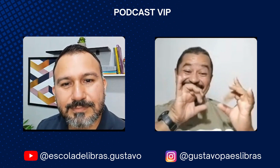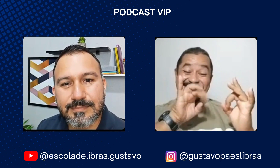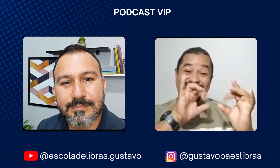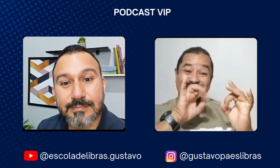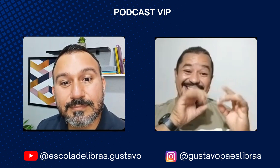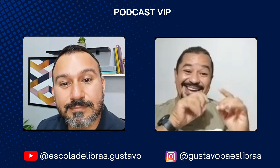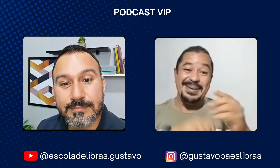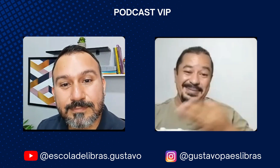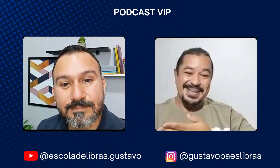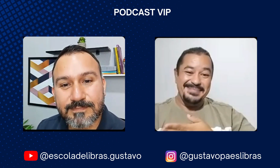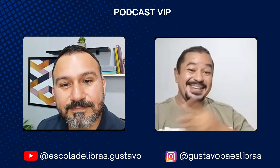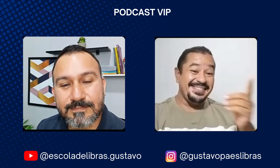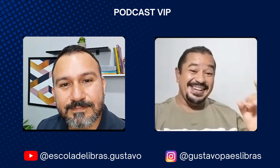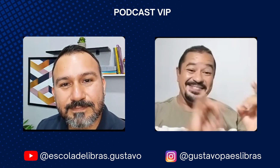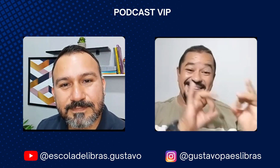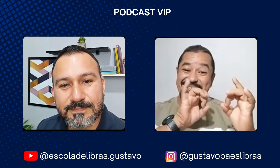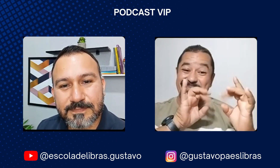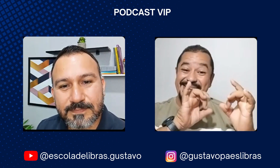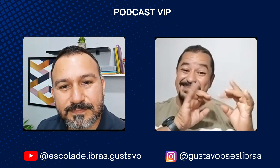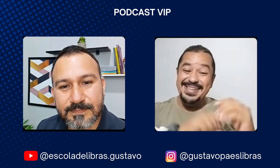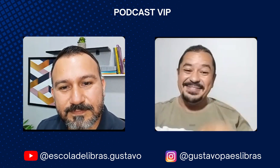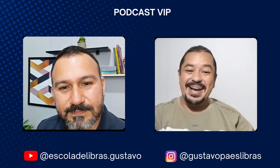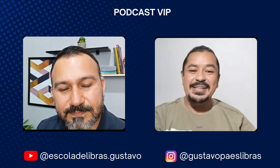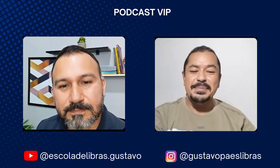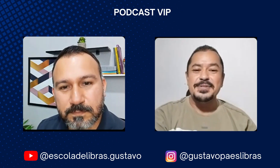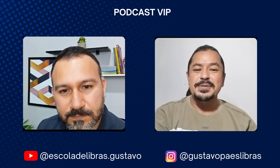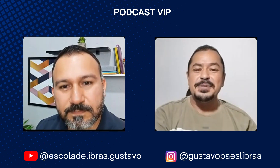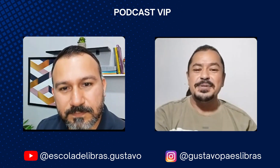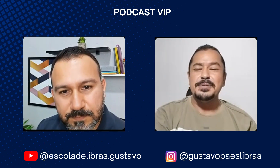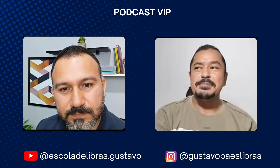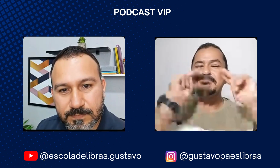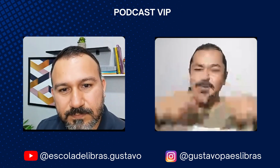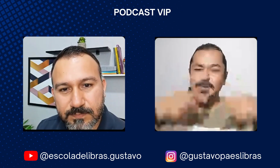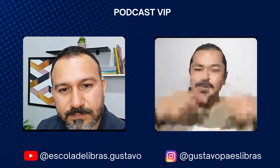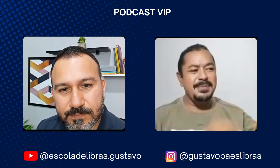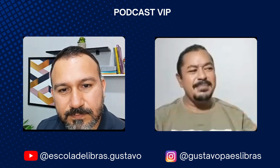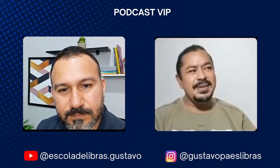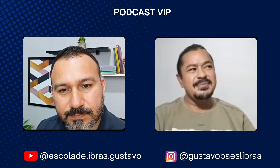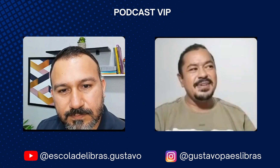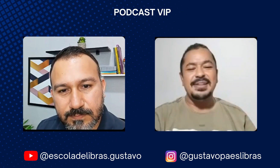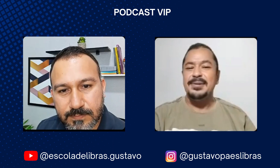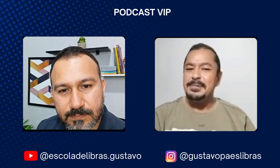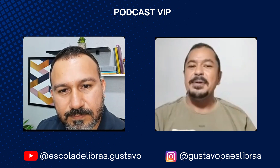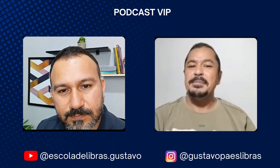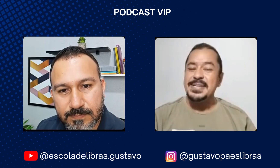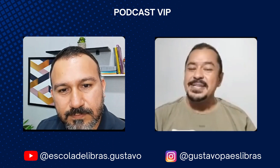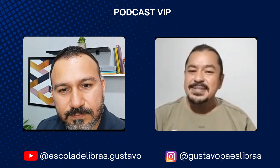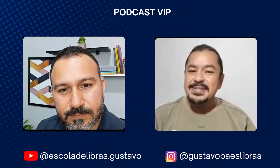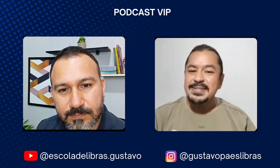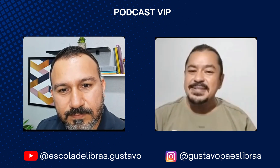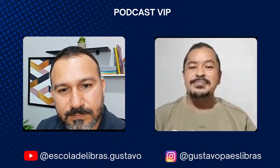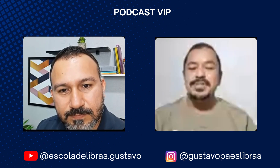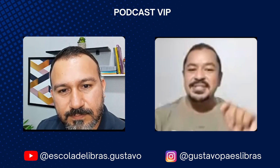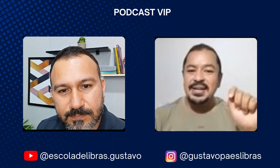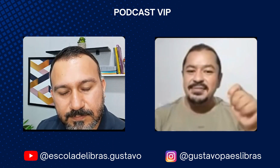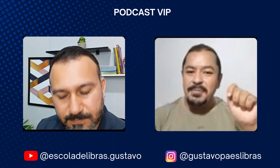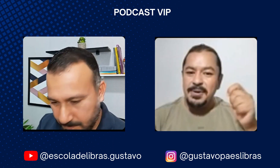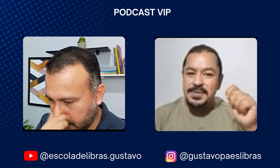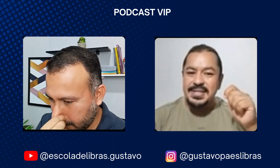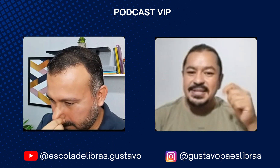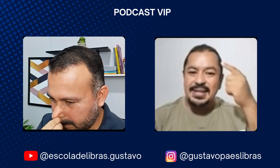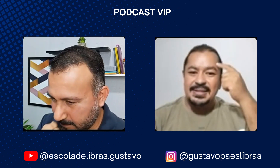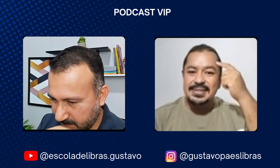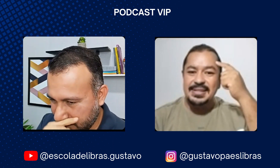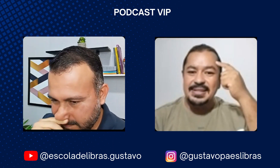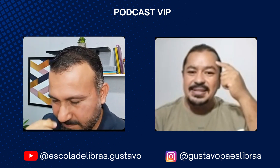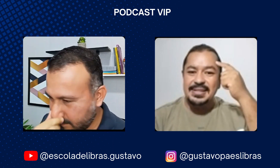olha, a minha amiga estava lá fazendo espelhamento. Aí depois eu olhei para mim mesmo e falei, olha, eu preciso